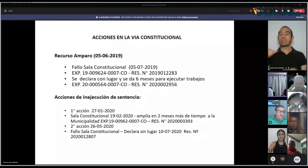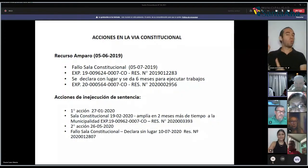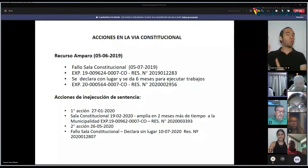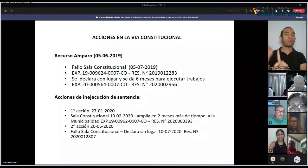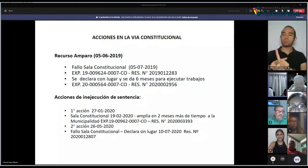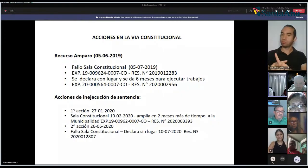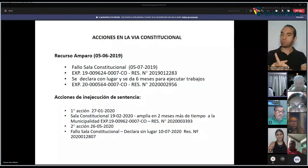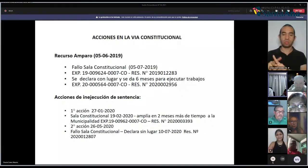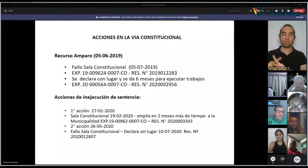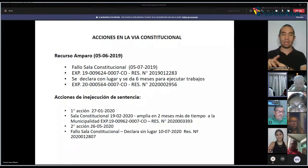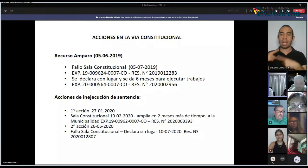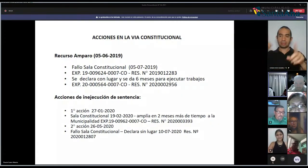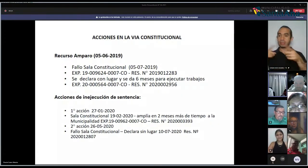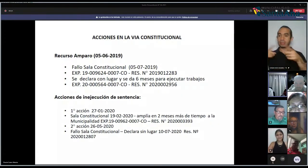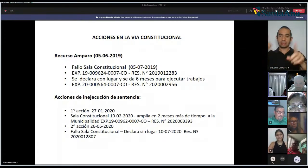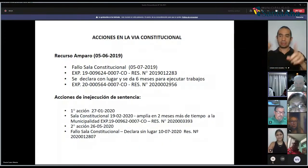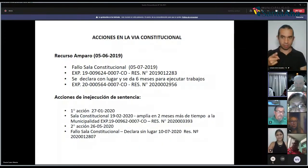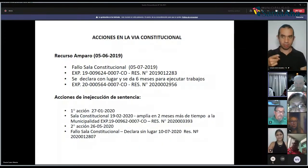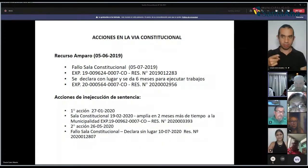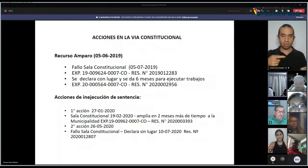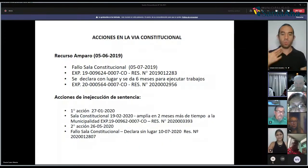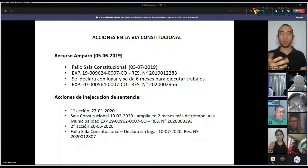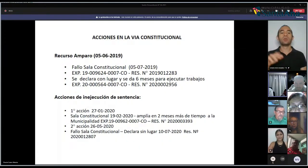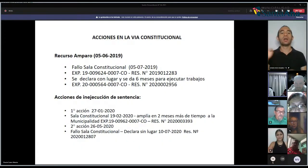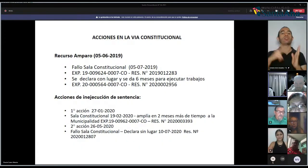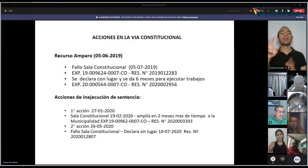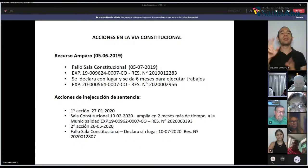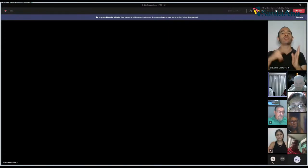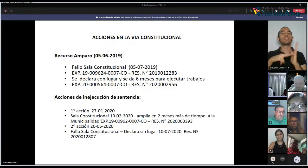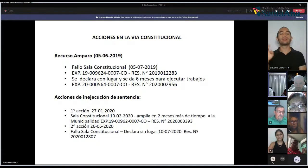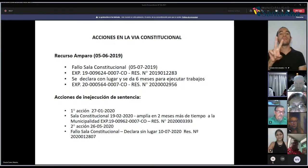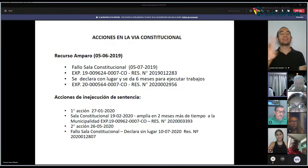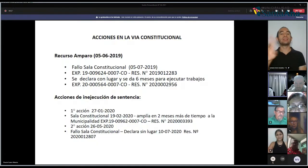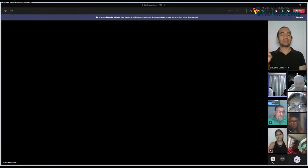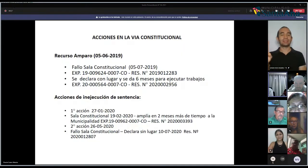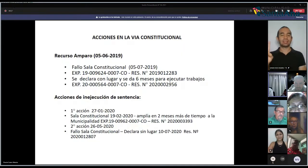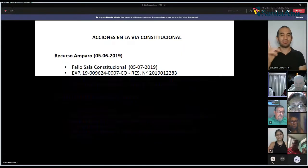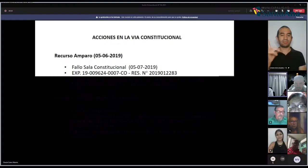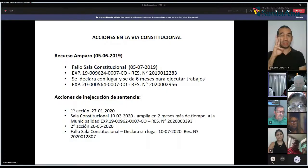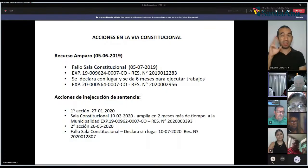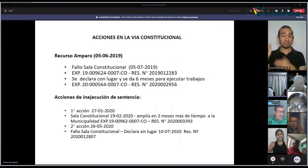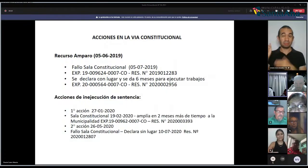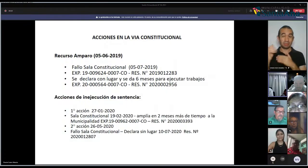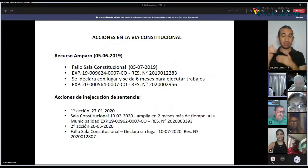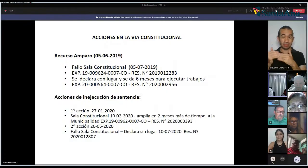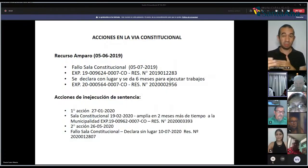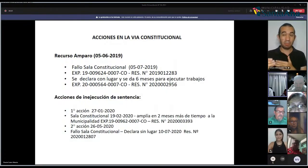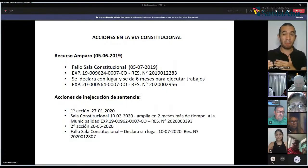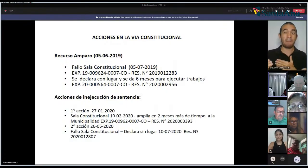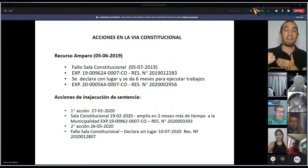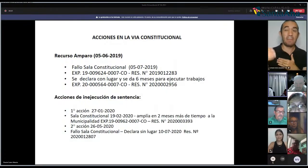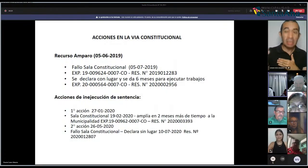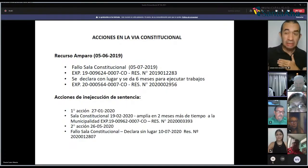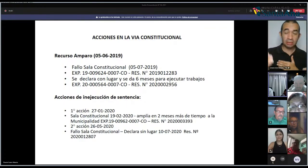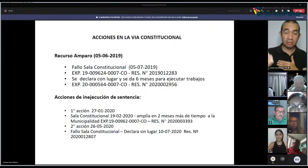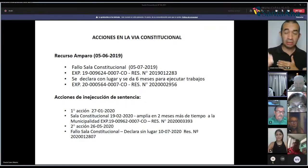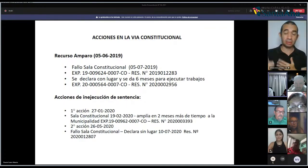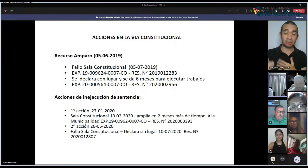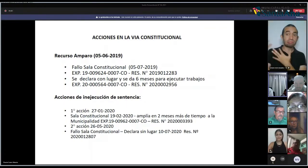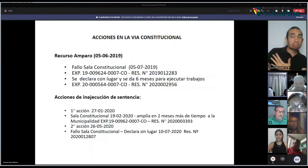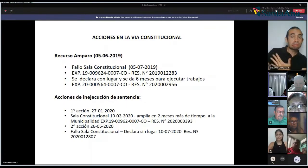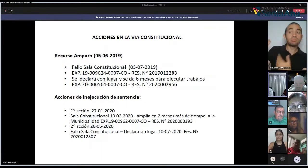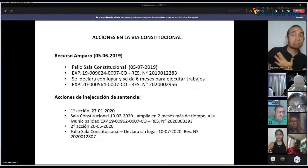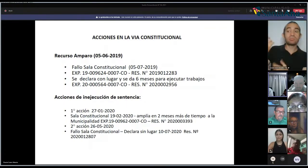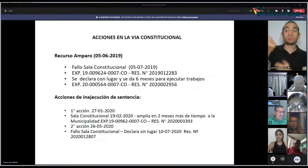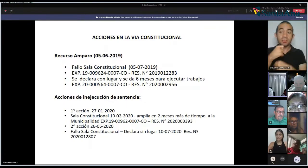27 de enero de 2020 dejan ustedes que más de seis meses espero para que la municipalidad hiciera gestión en situación que no